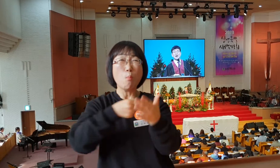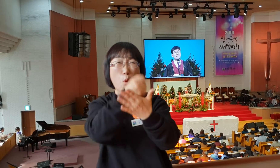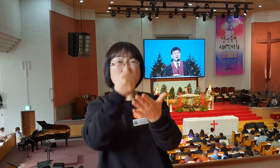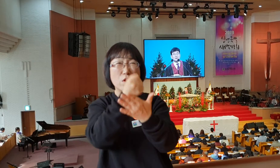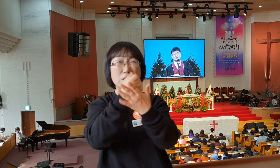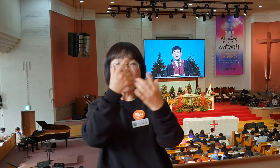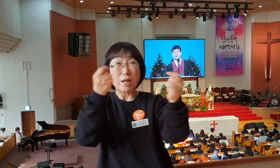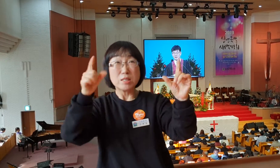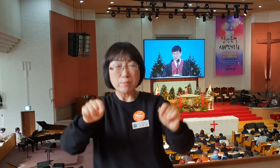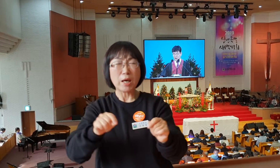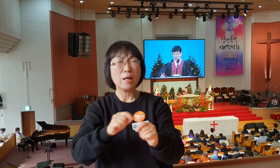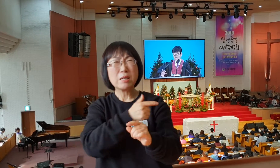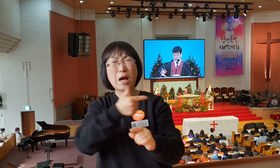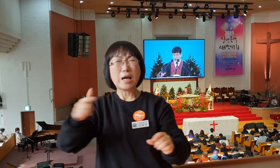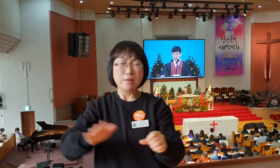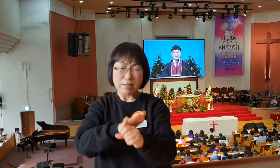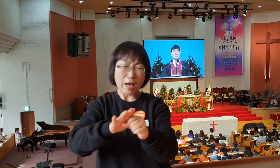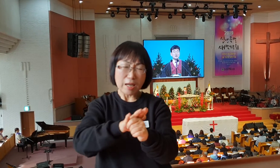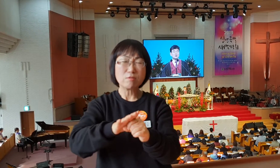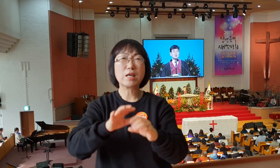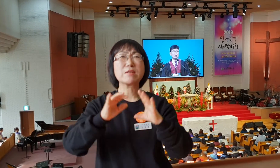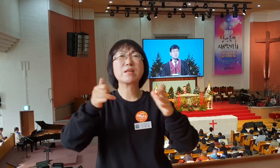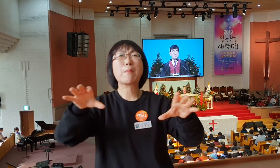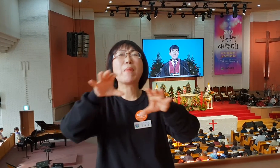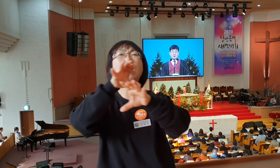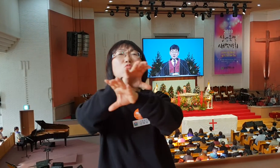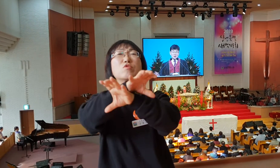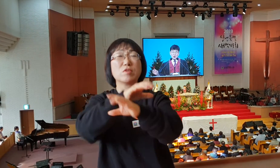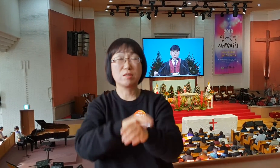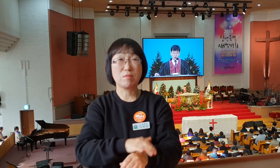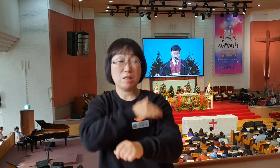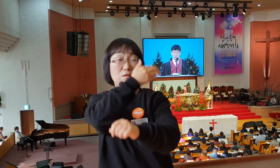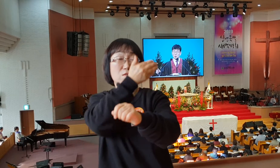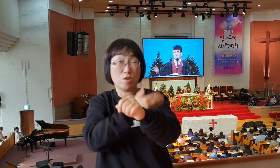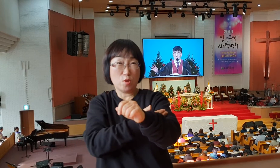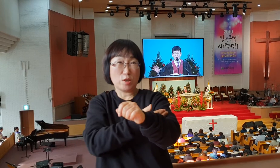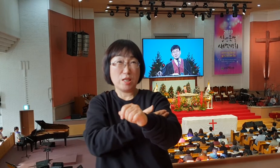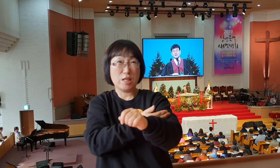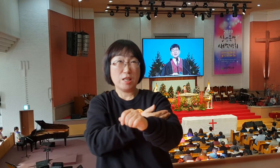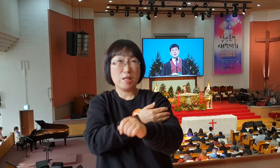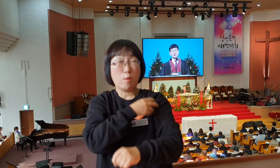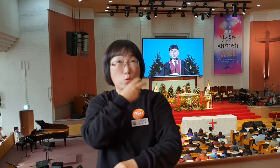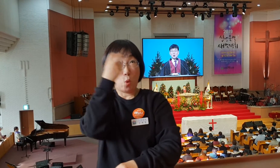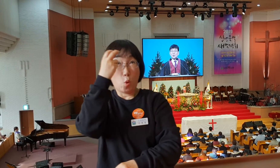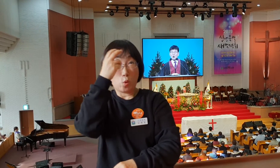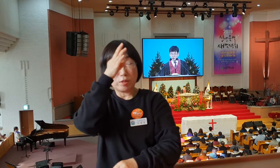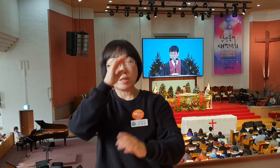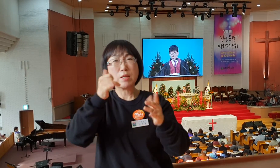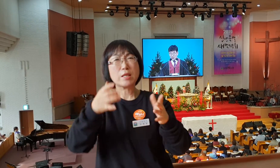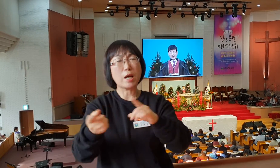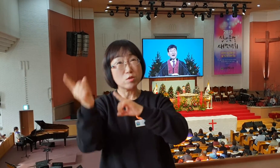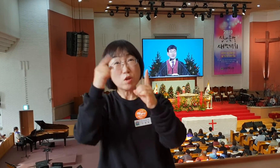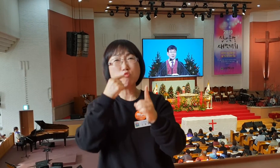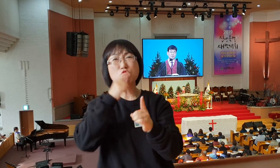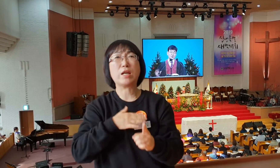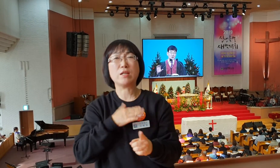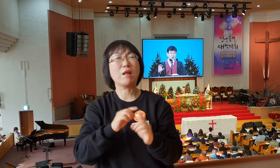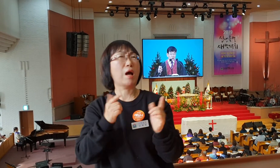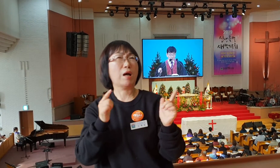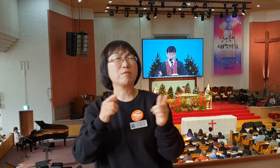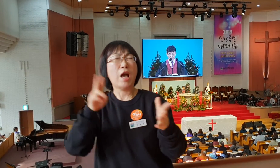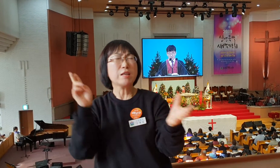아니 가장 사랑스럽게 세상을 바꿔내는 거고 능력이 그리고 똘똘함이 세상을 치료하고 병을 치료할 줄 알았는데 아니